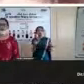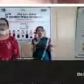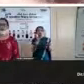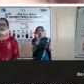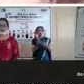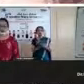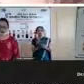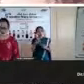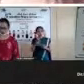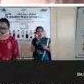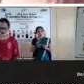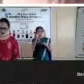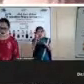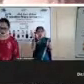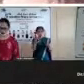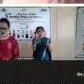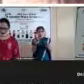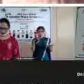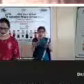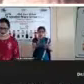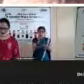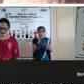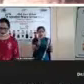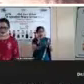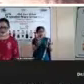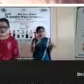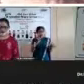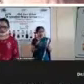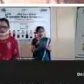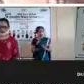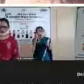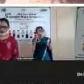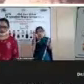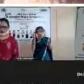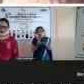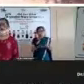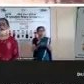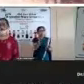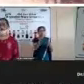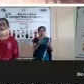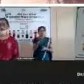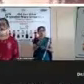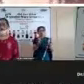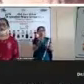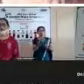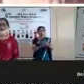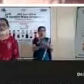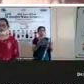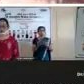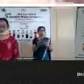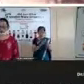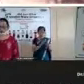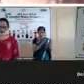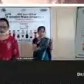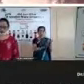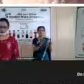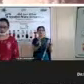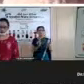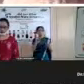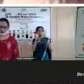केवल समावेशी भारत के लिए विशेष योगदान को भारत के लिए विशेष योग्य जन सशक्त बनाने पर केंद्रित है, अभी तो